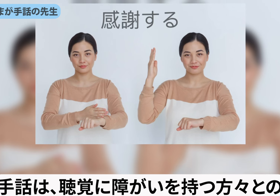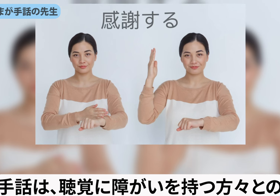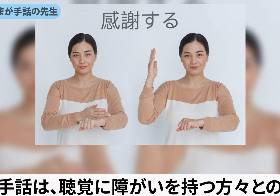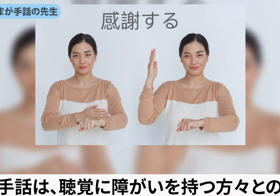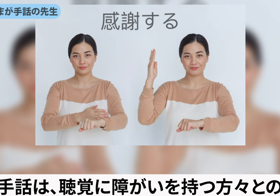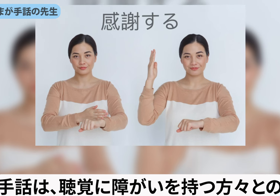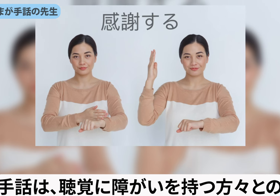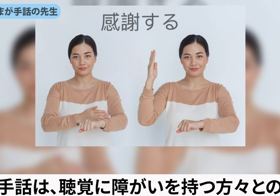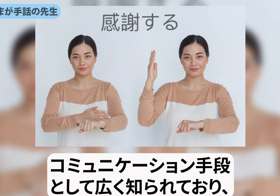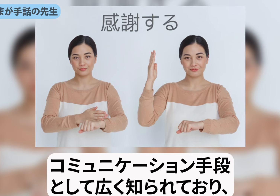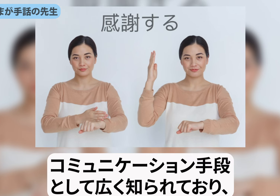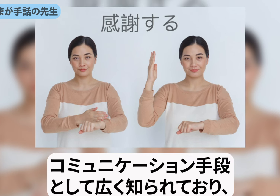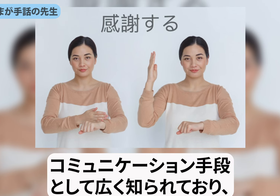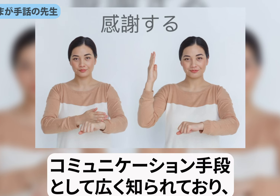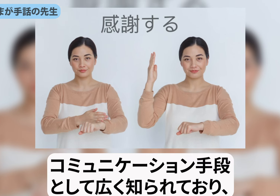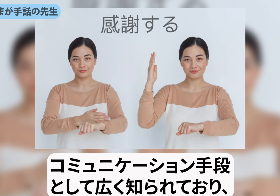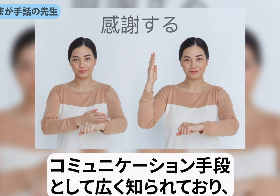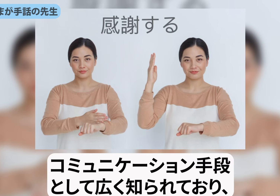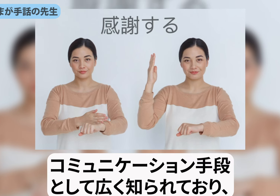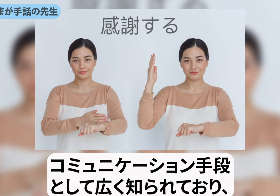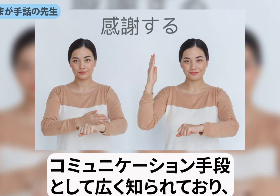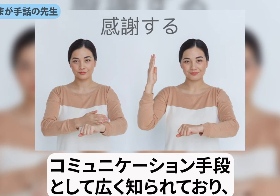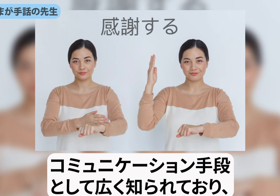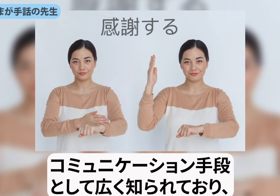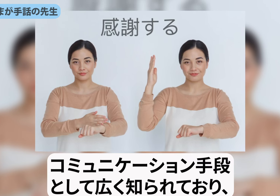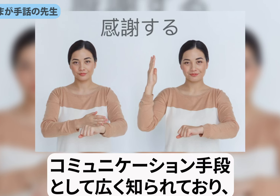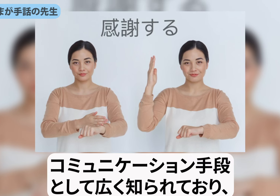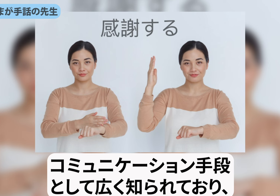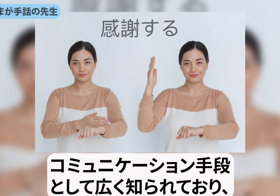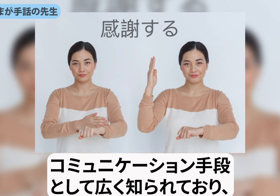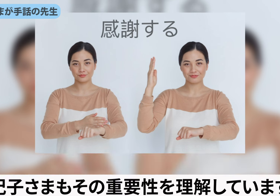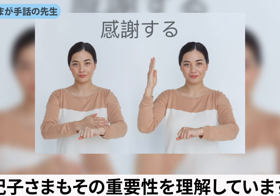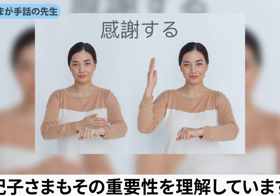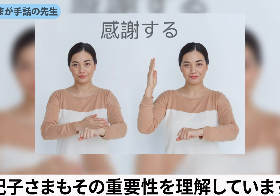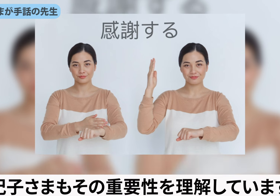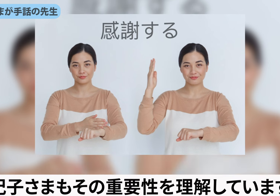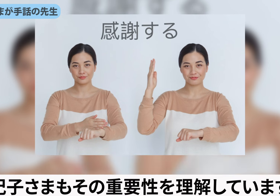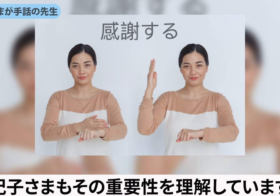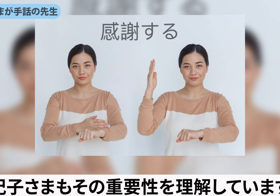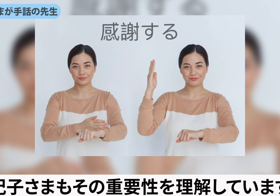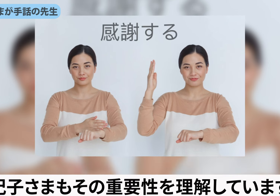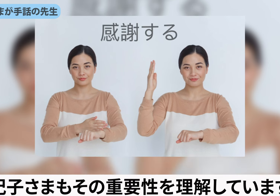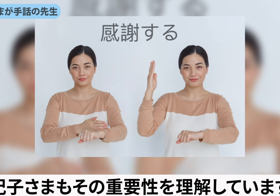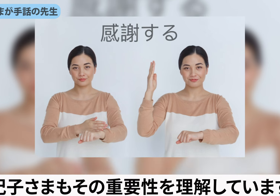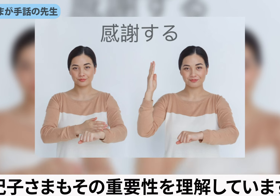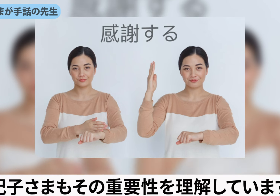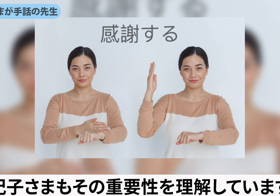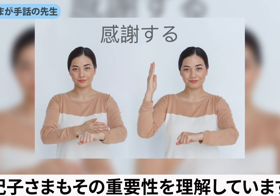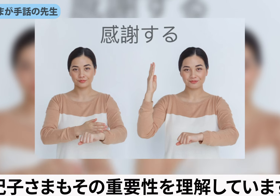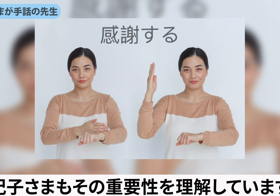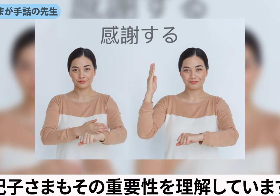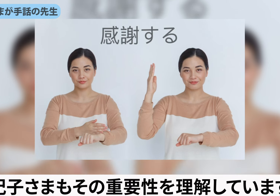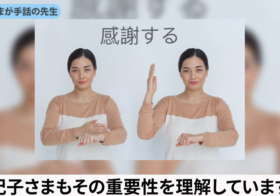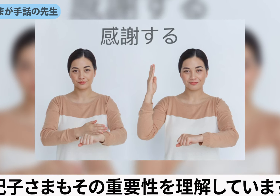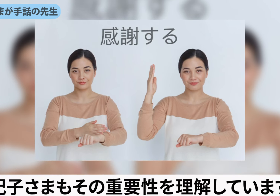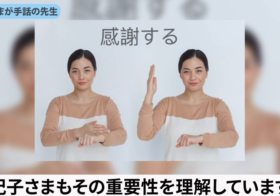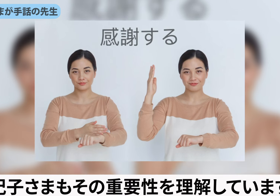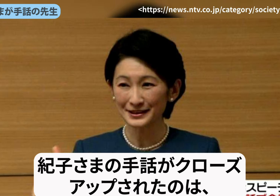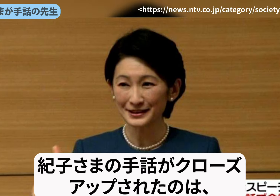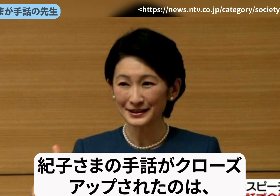害を持つ方々とのコミュニケーション手段として広く知られており、紀子さまもその重要性を理解しています。紀子さま